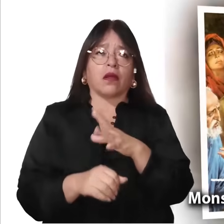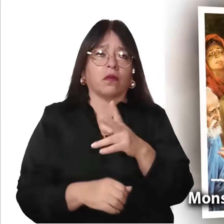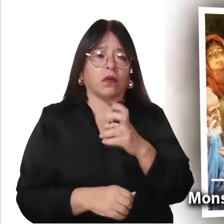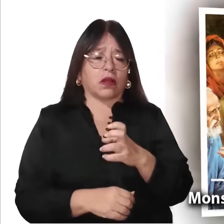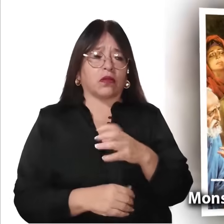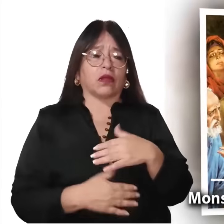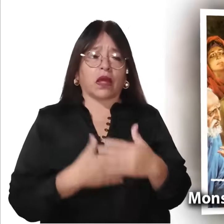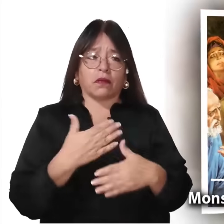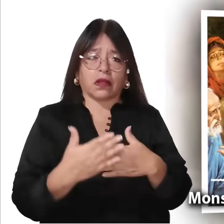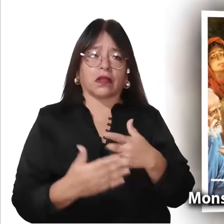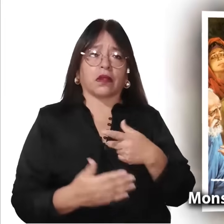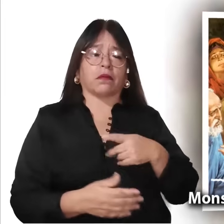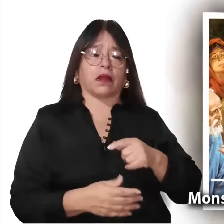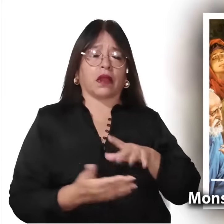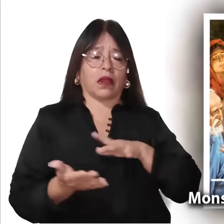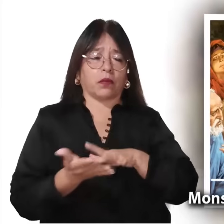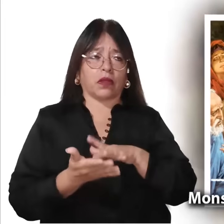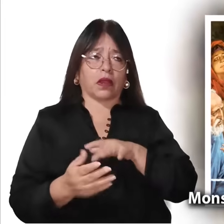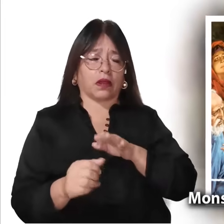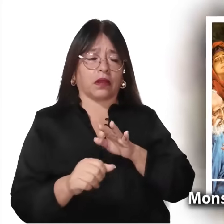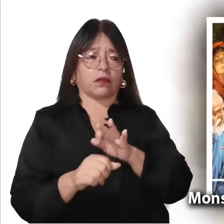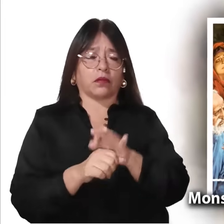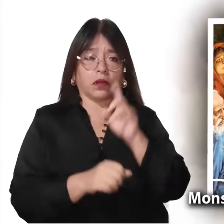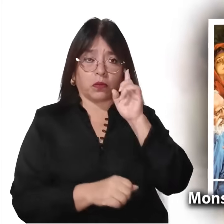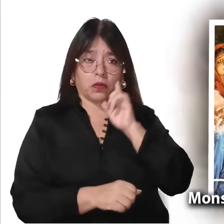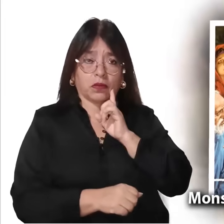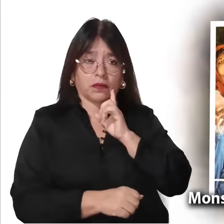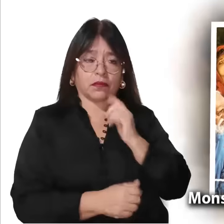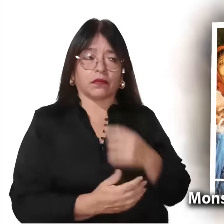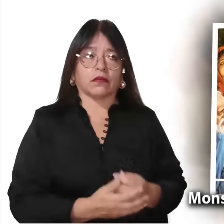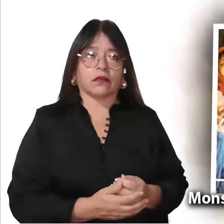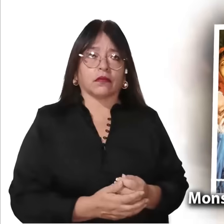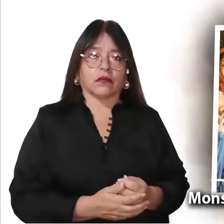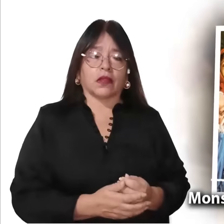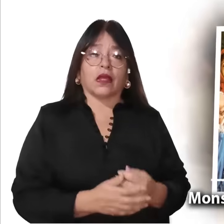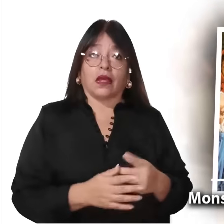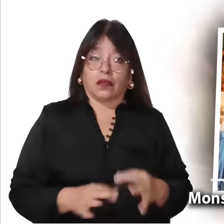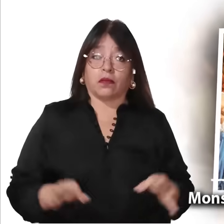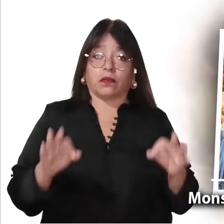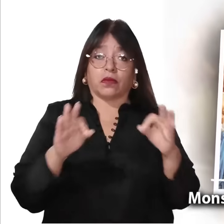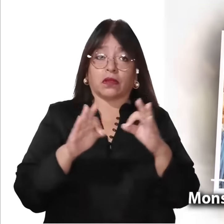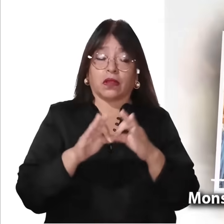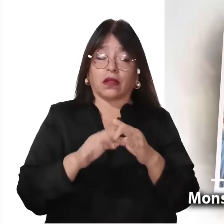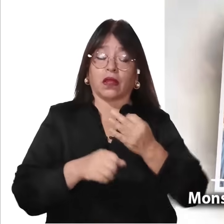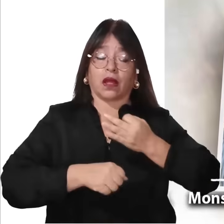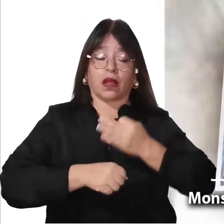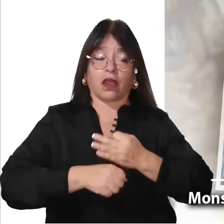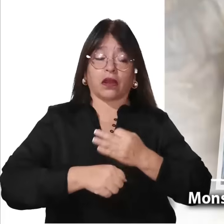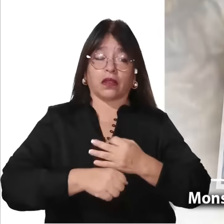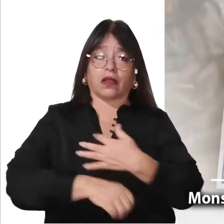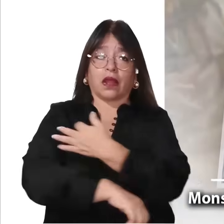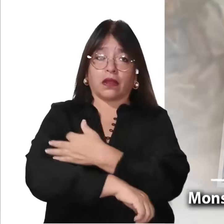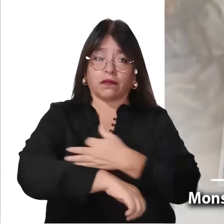perdiendo con el tiempo. La fidelidad y la estabilidad de la familia, las nuevas formas de familia